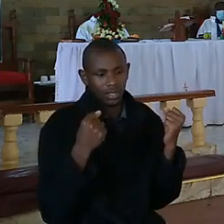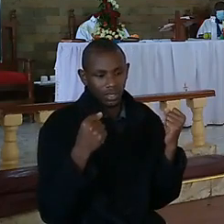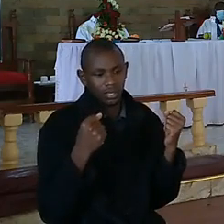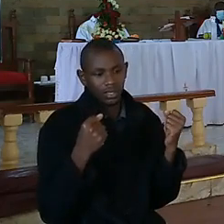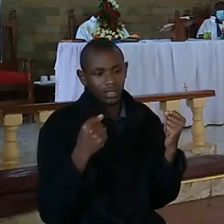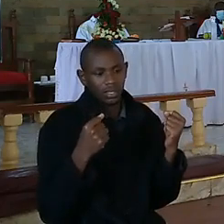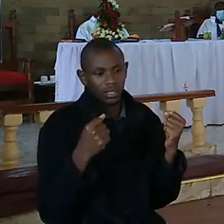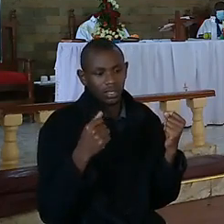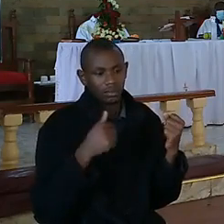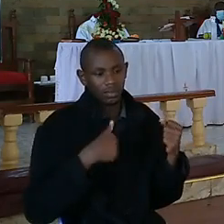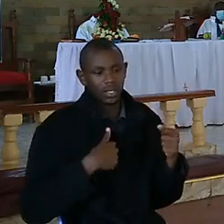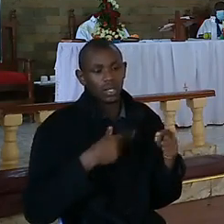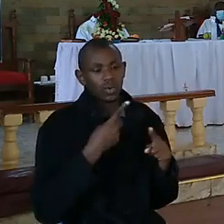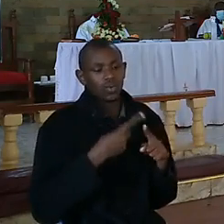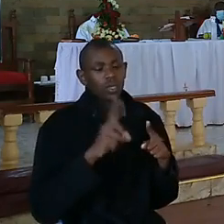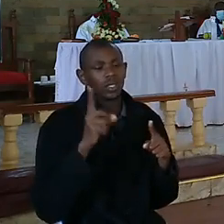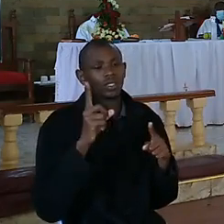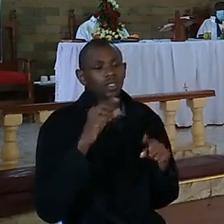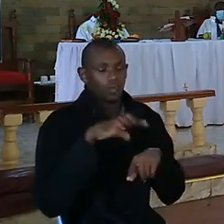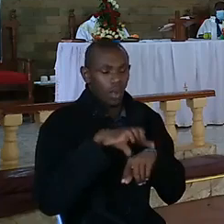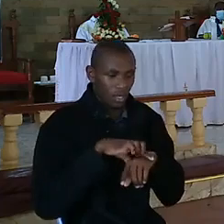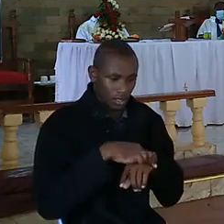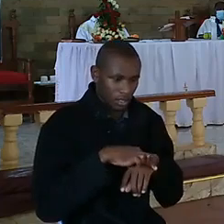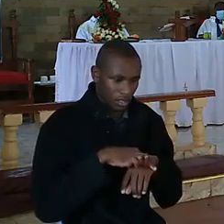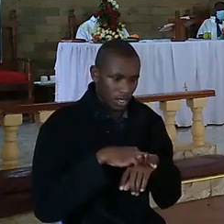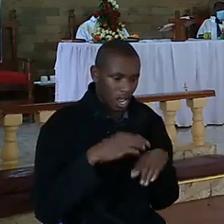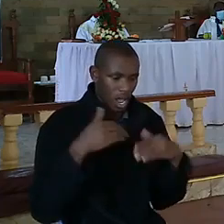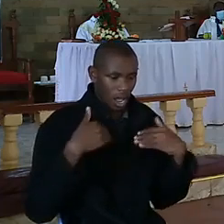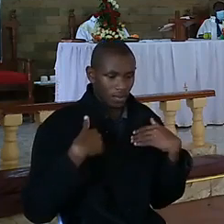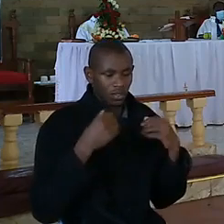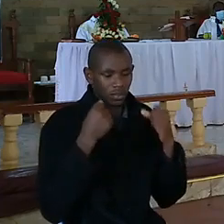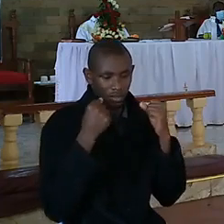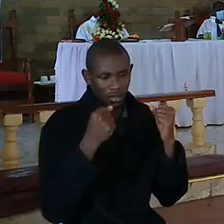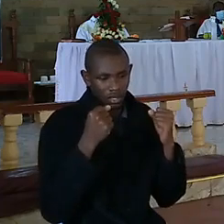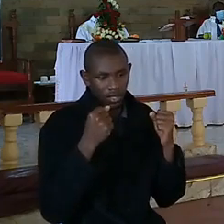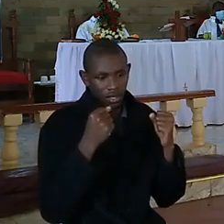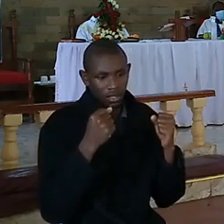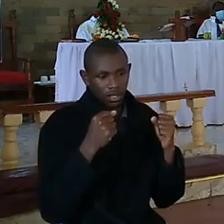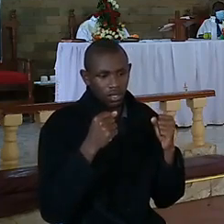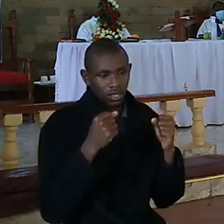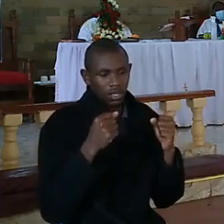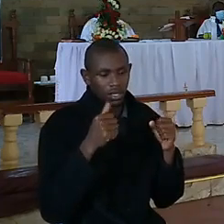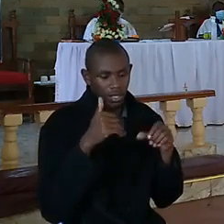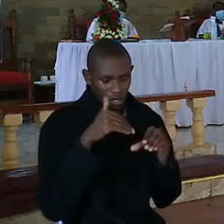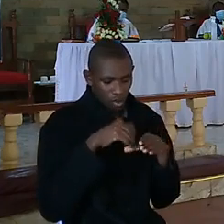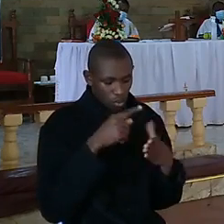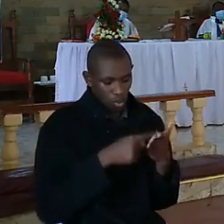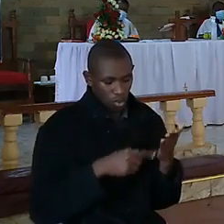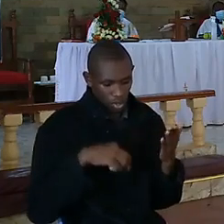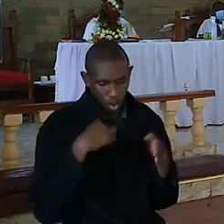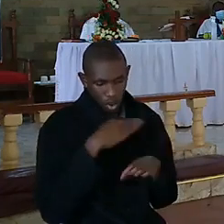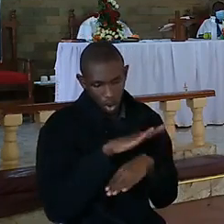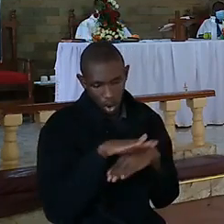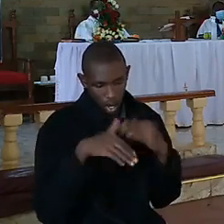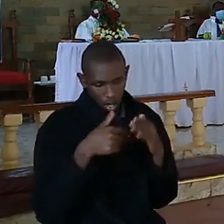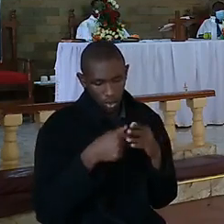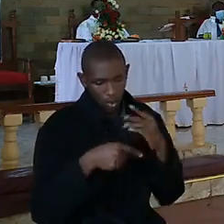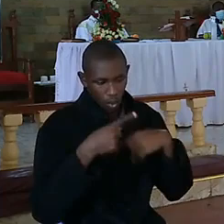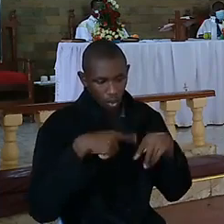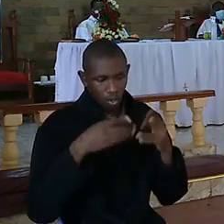ni ndoretie thi bwana asifiwe gia ina hinya gatagateini ka maundu maria turagerera gatagateini